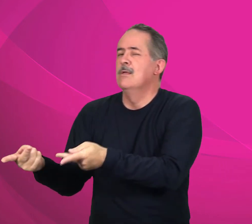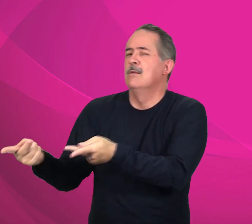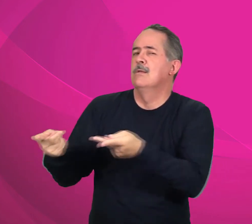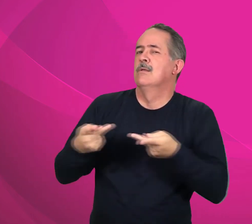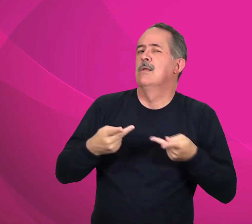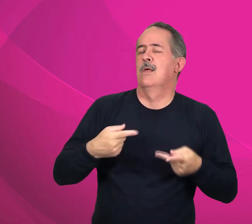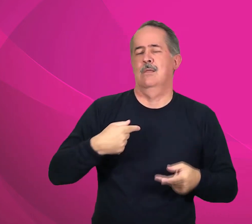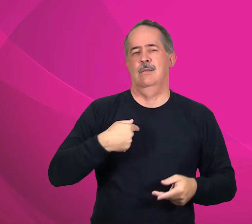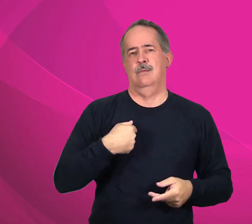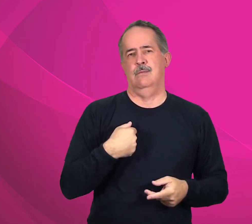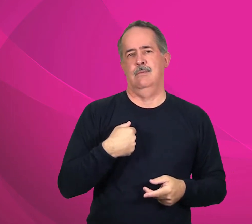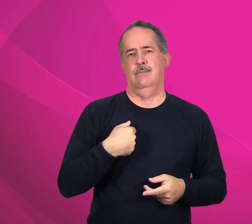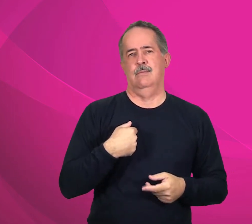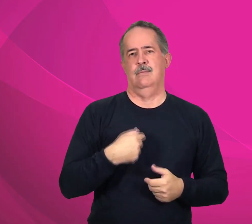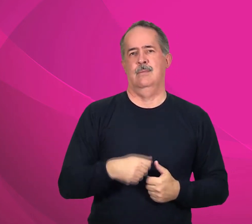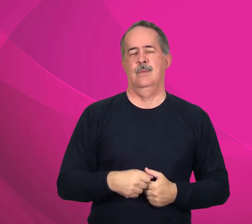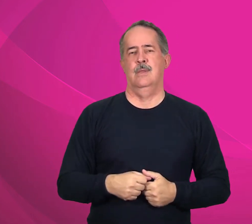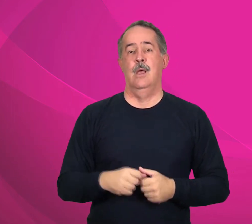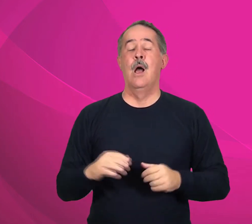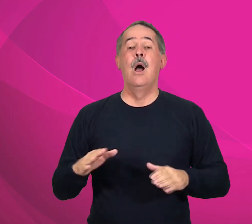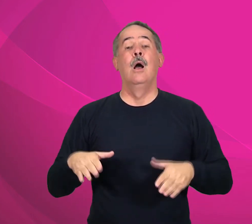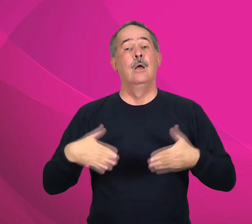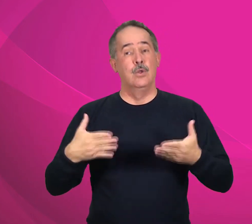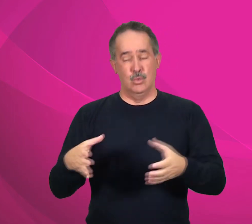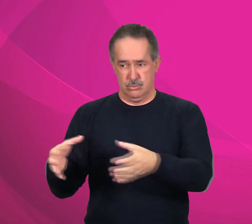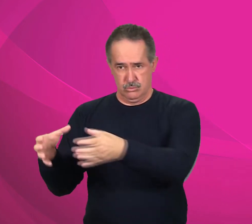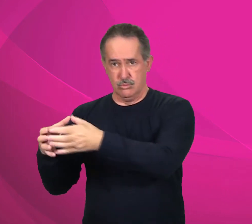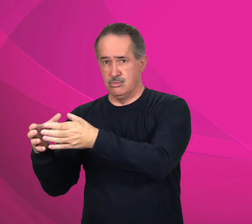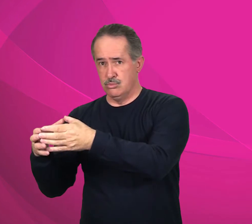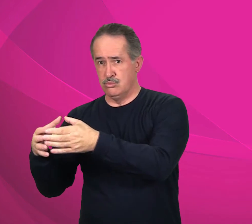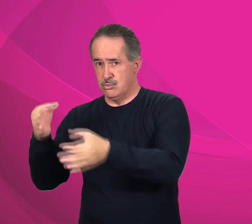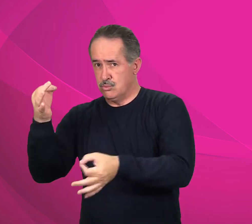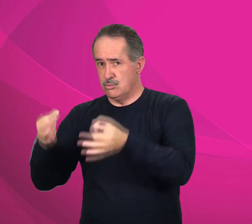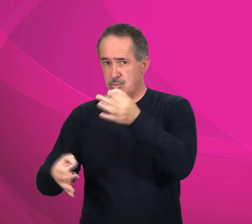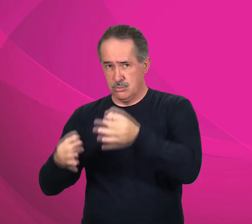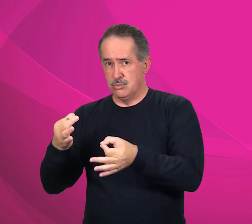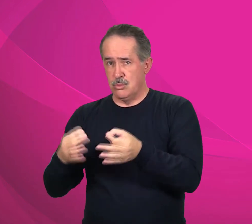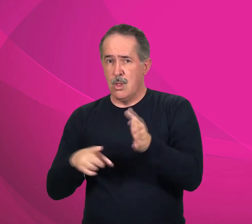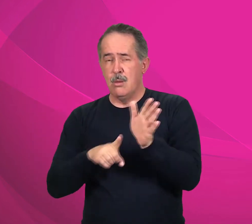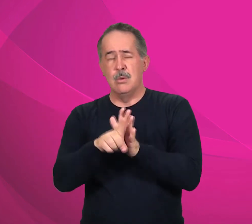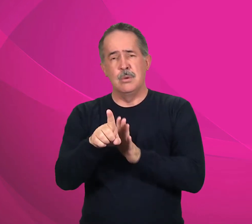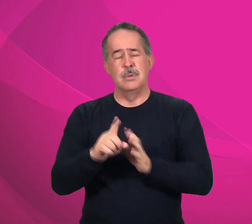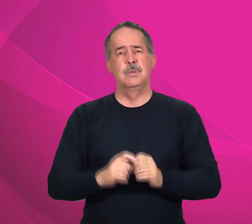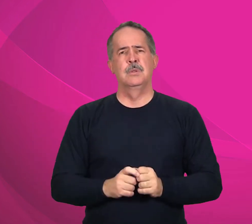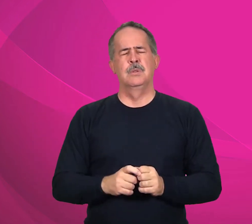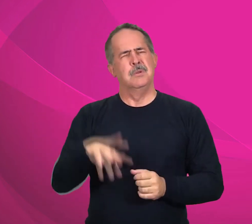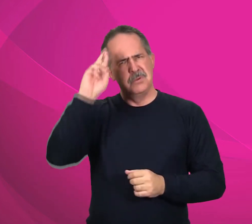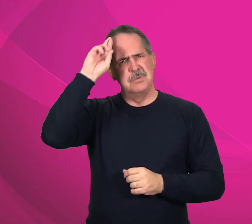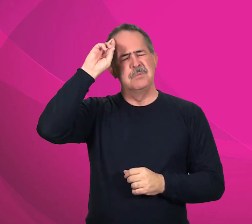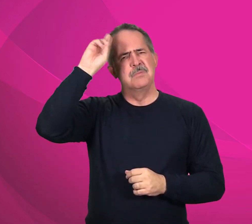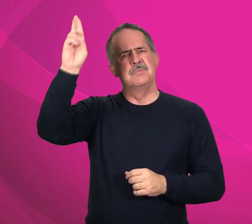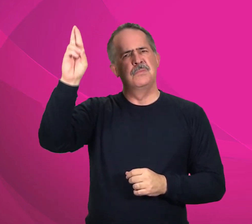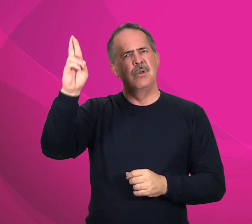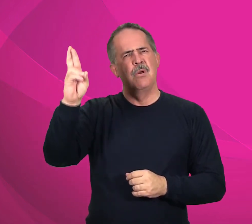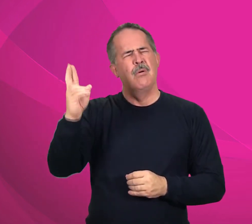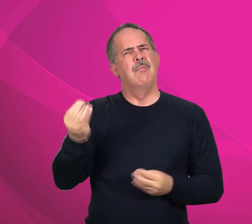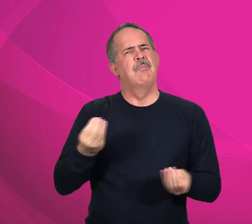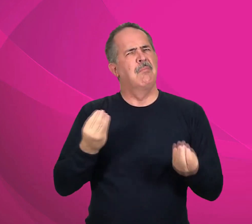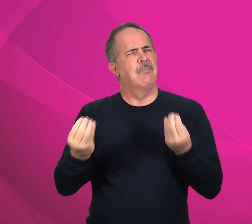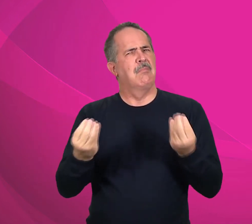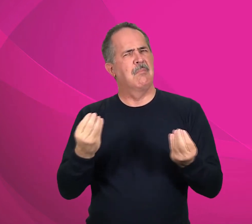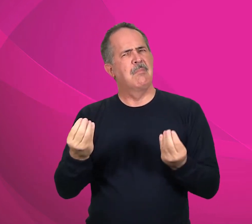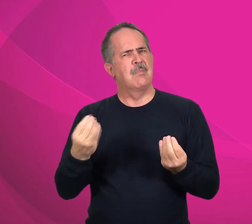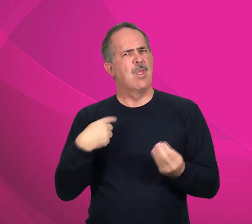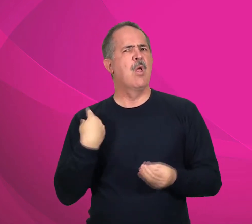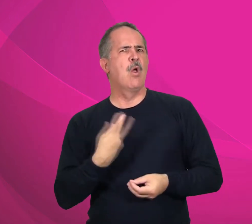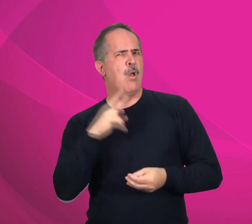me visitar então os justos perguntaram senhor quando